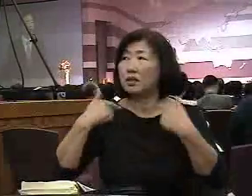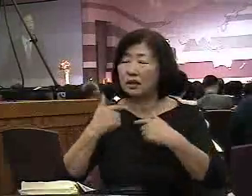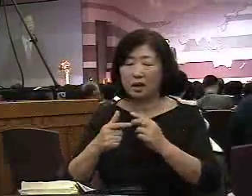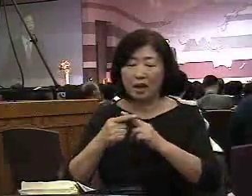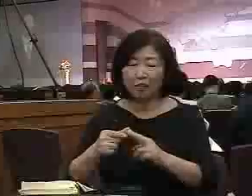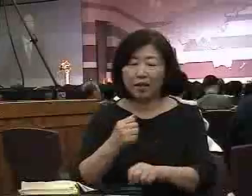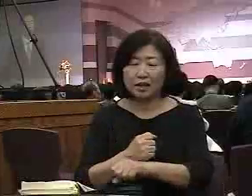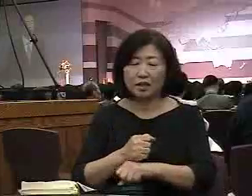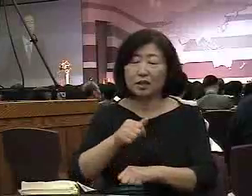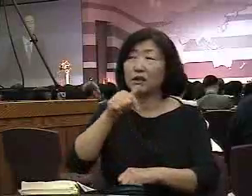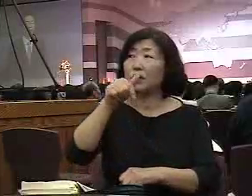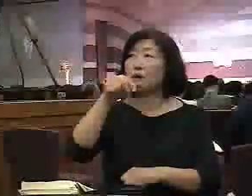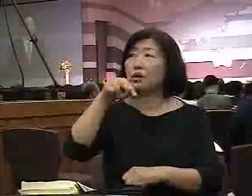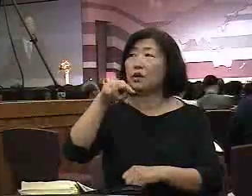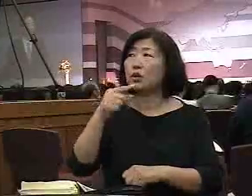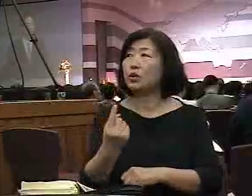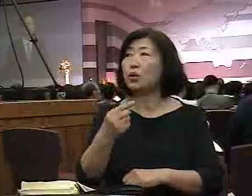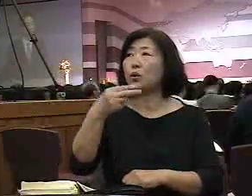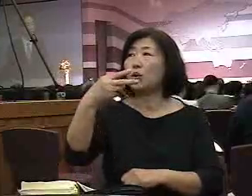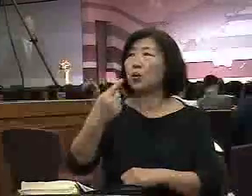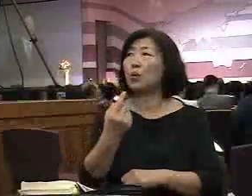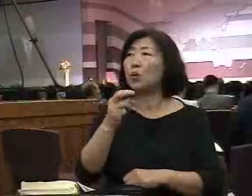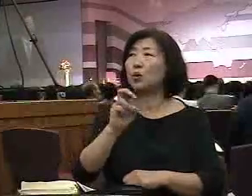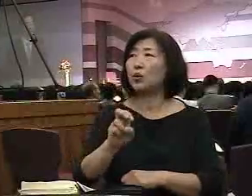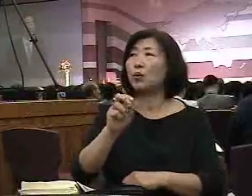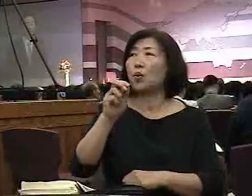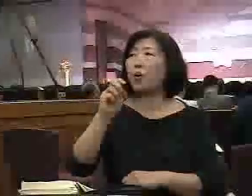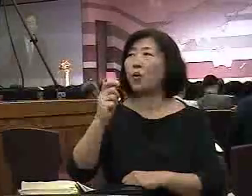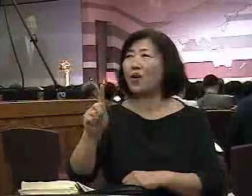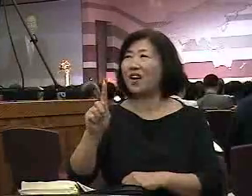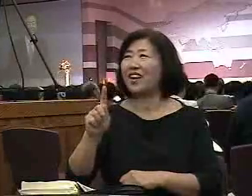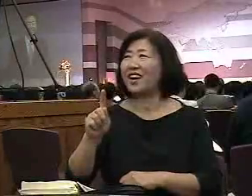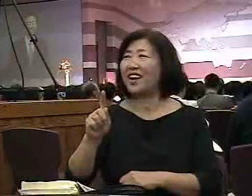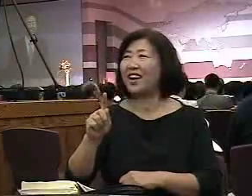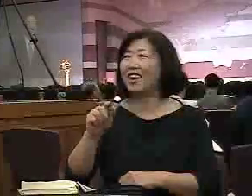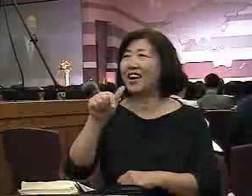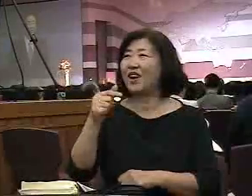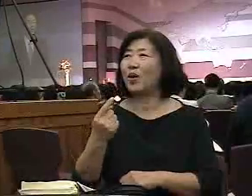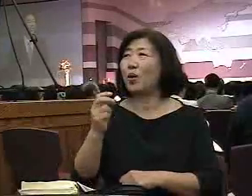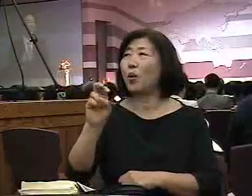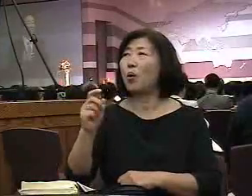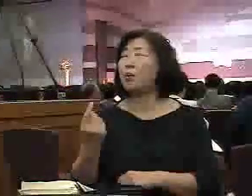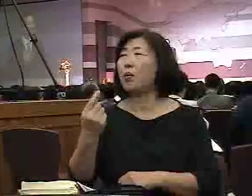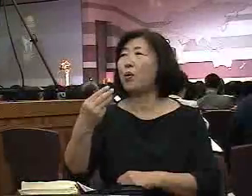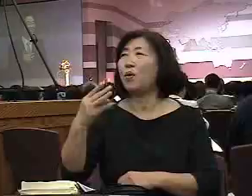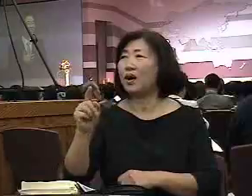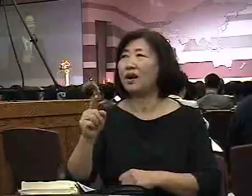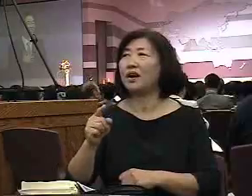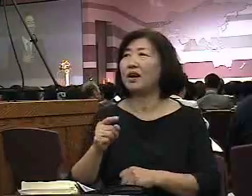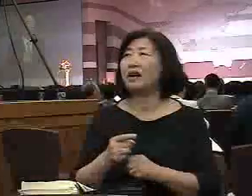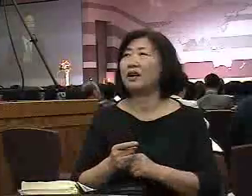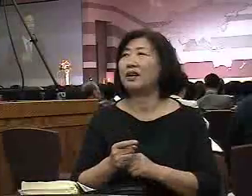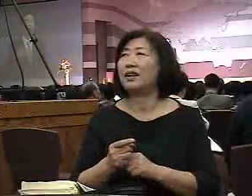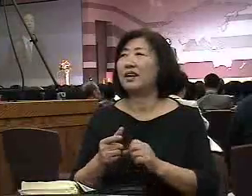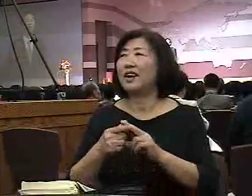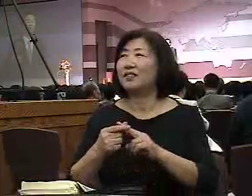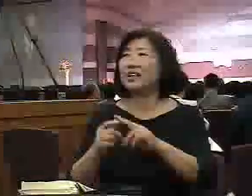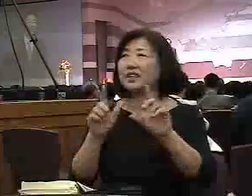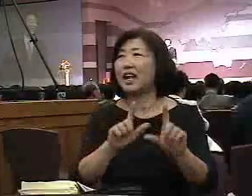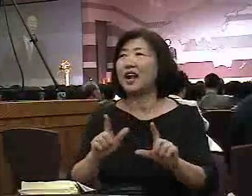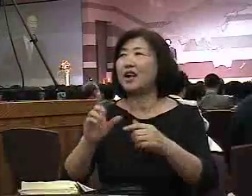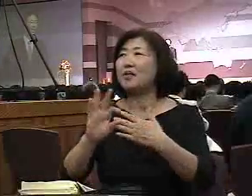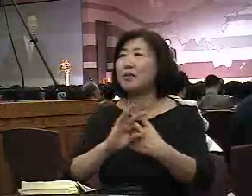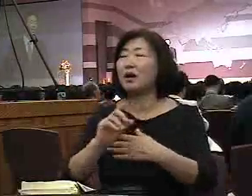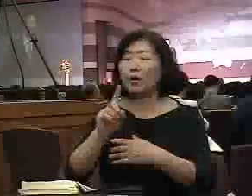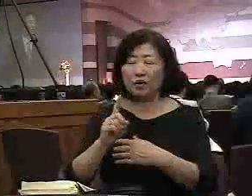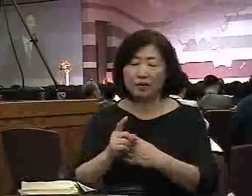하시는 소돔과 고모라의 삶은 안 될까요? 이해가 되십니까? 우리가 그렇다는 거예요. 소돔과